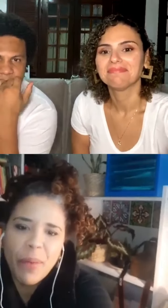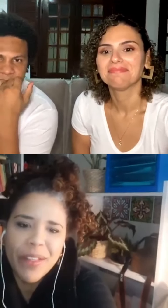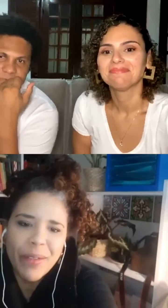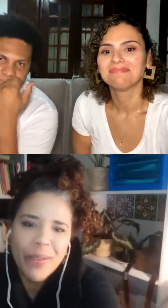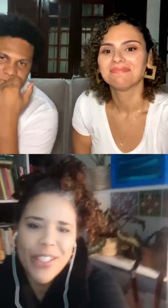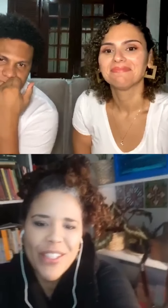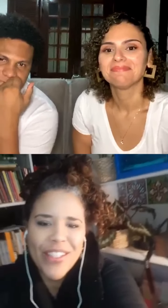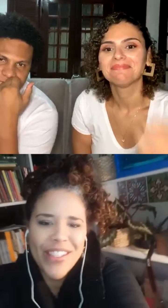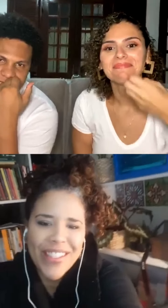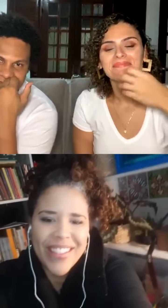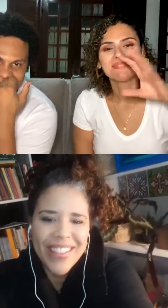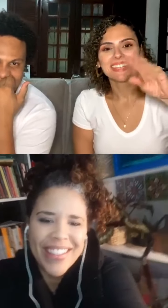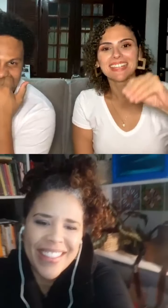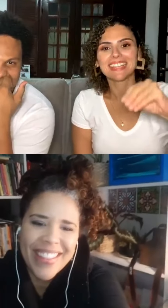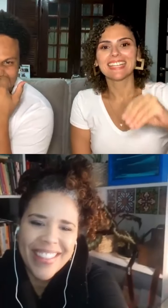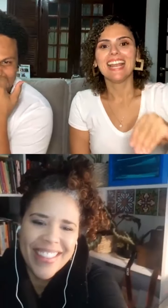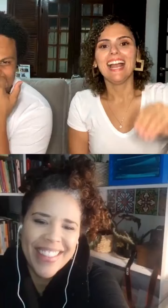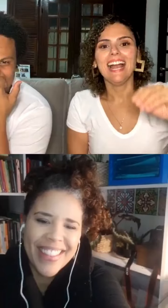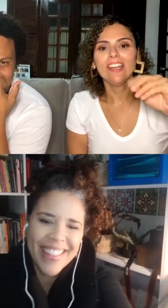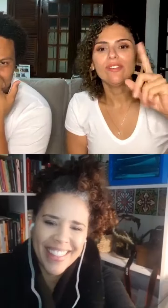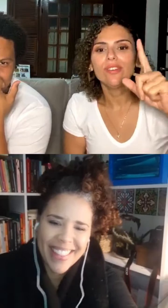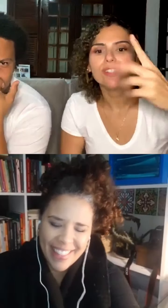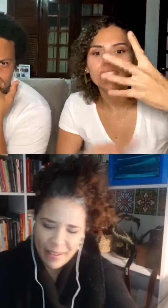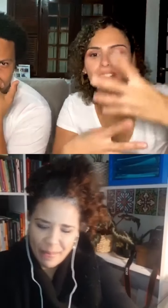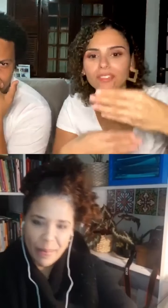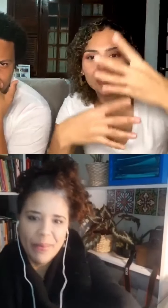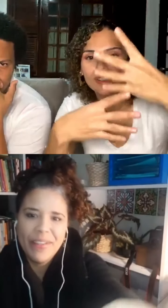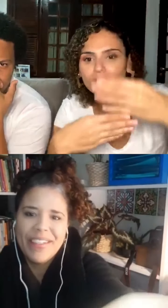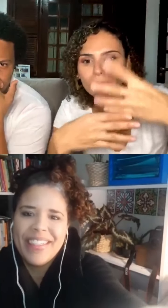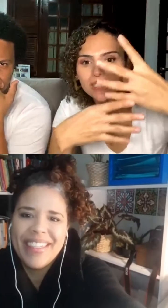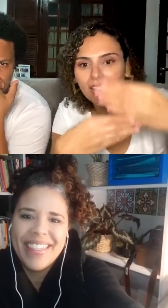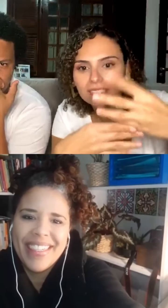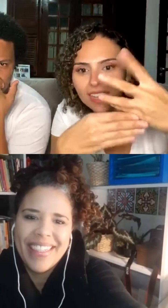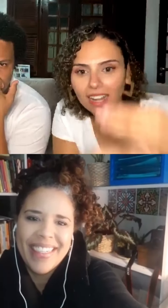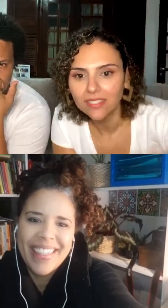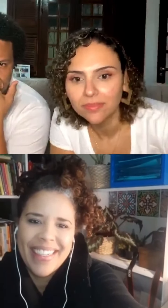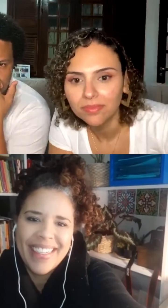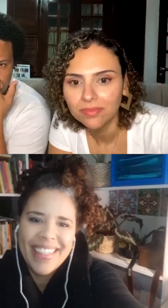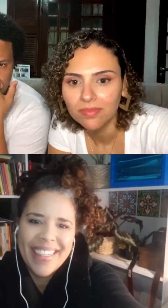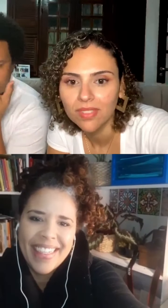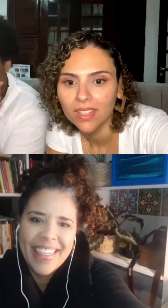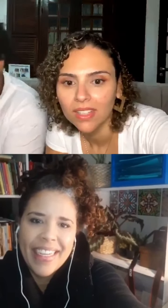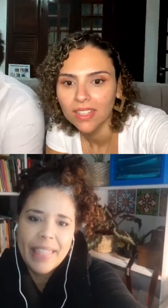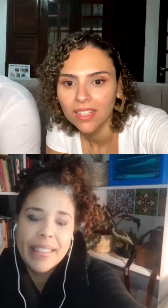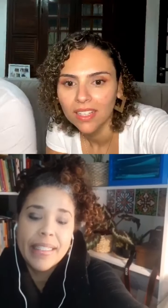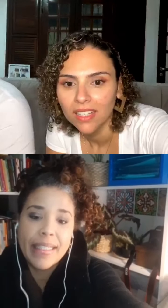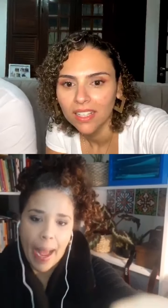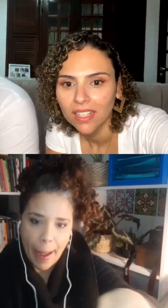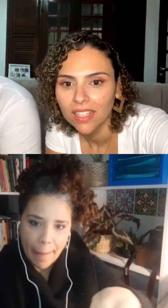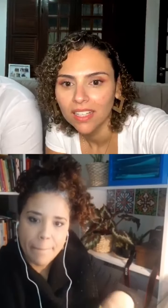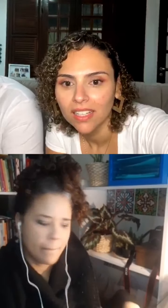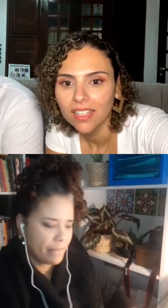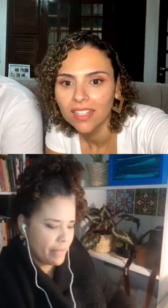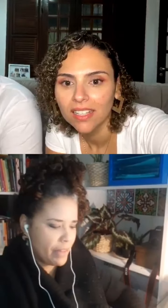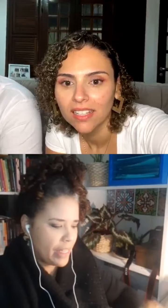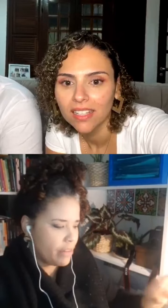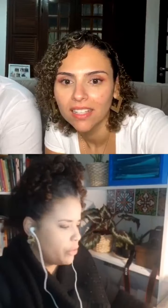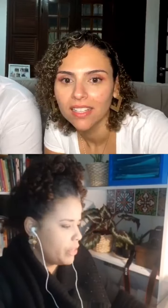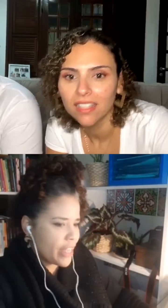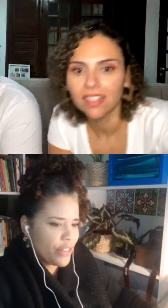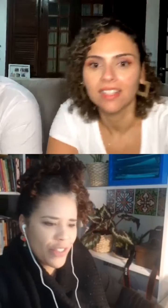Boa noite. Eu vou tirar os comentários, tá? Tá. Fique